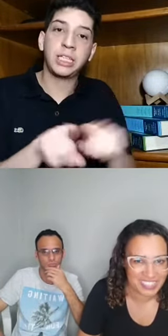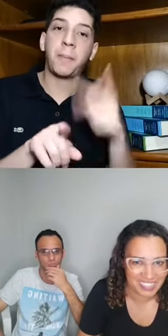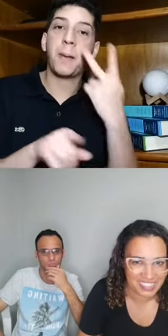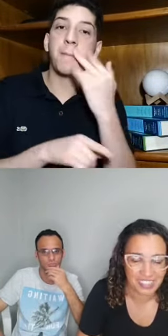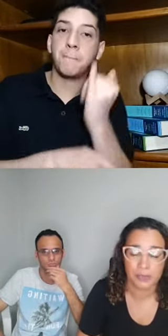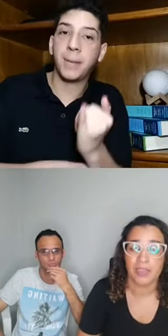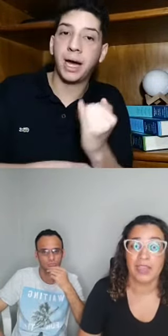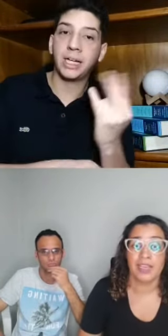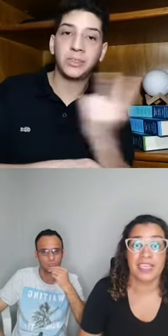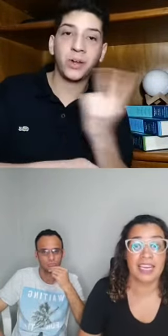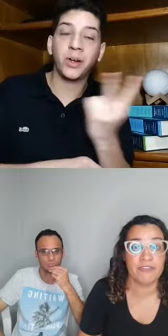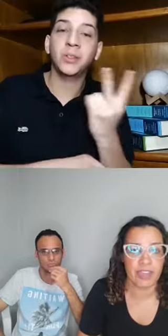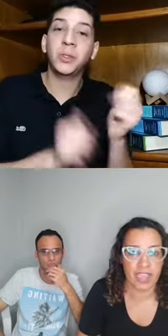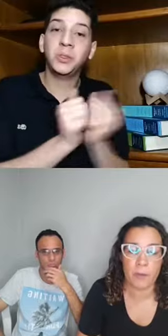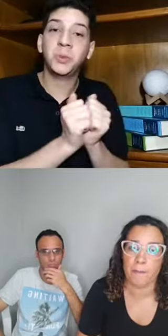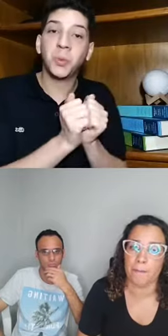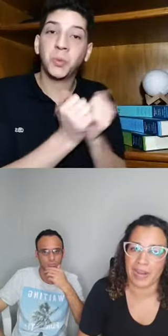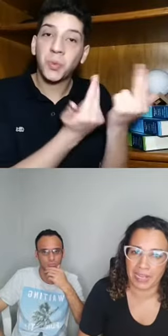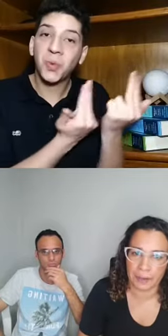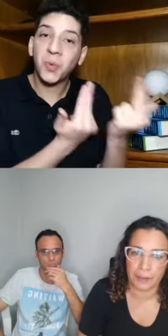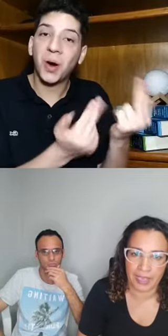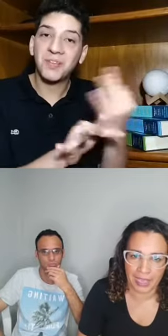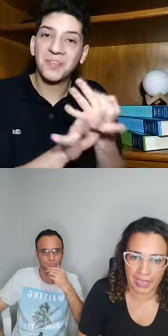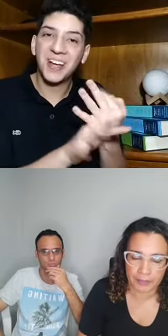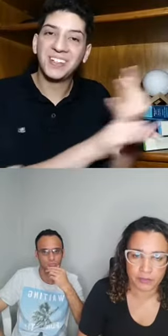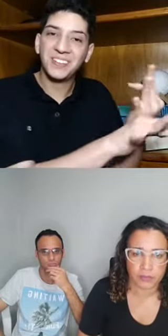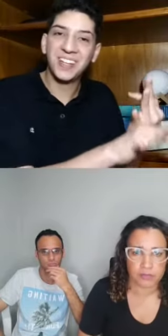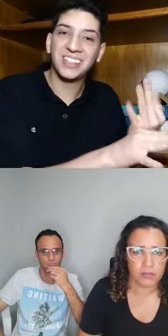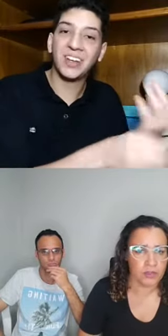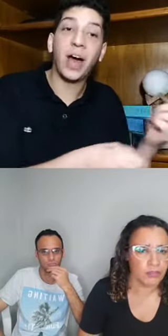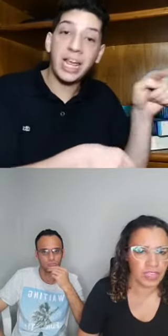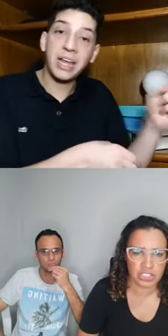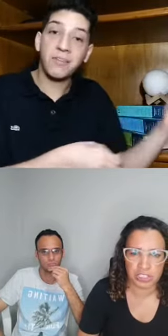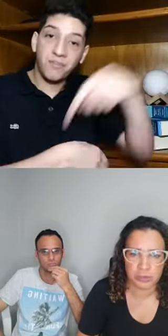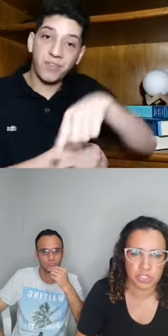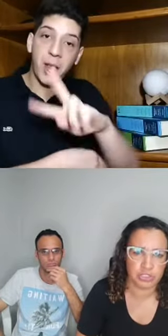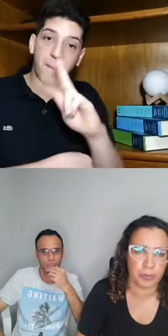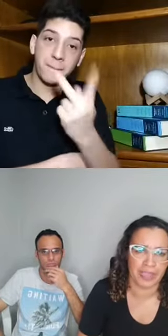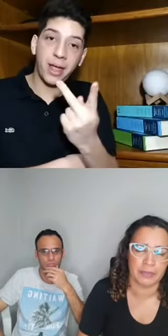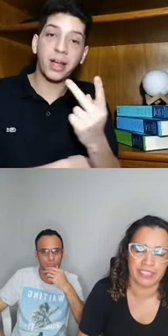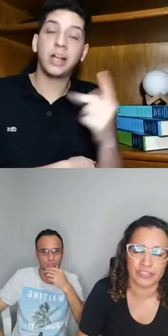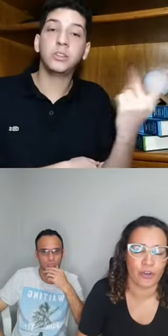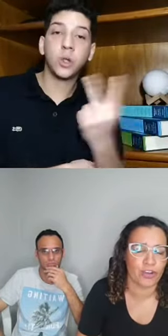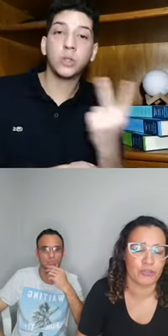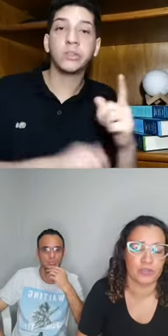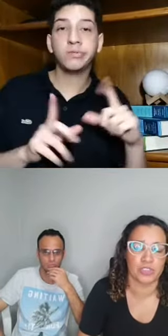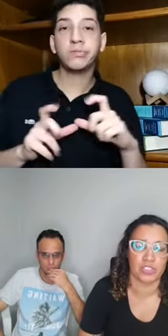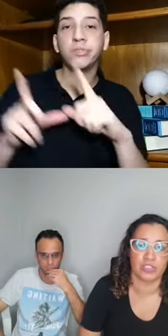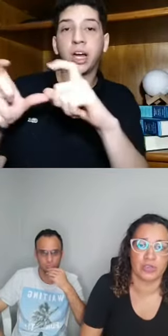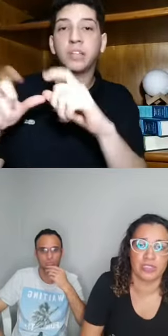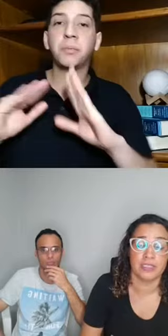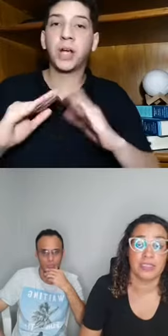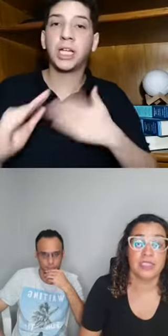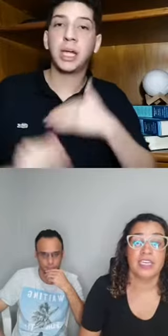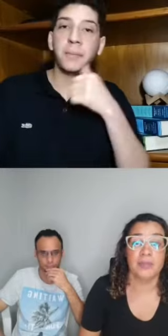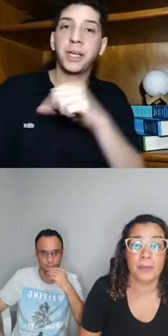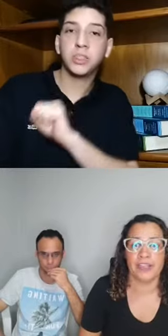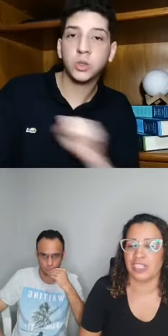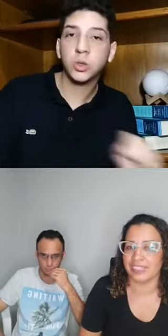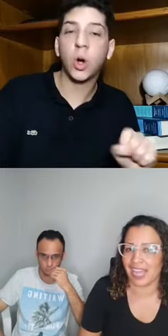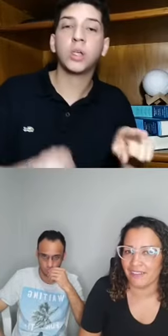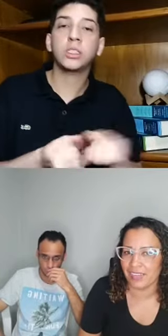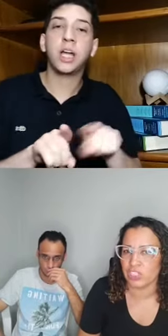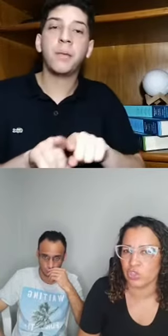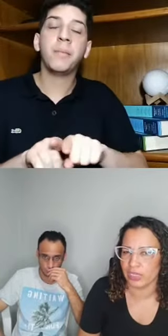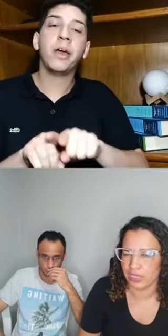por coincidência. E ele veio para cá, para BH. Viajamos, a gente foi para casa da minha sogra, fomos para Jequitinhonha. E meu pai